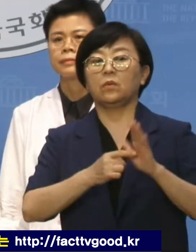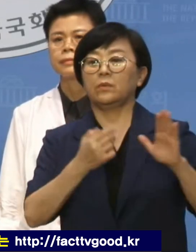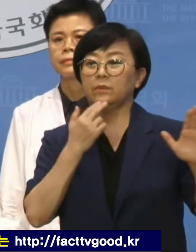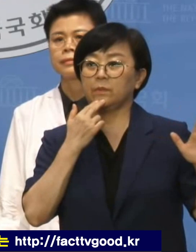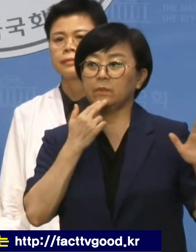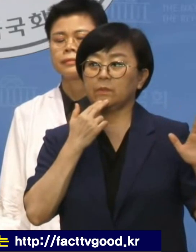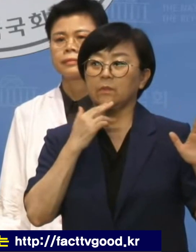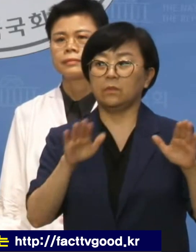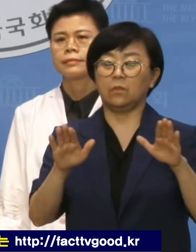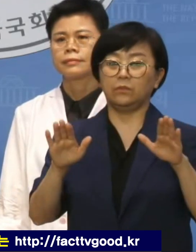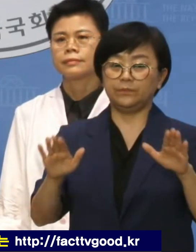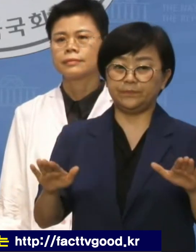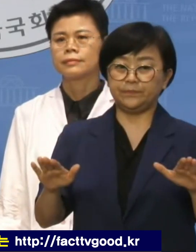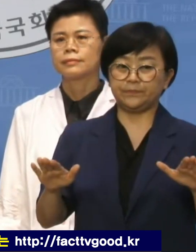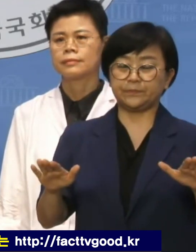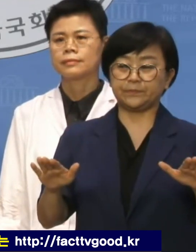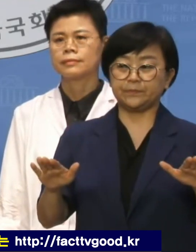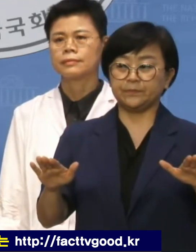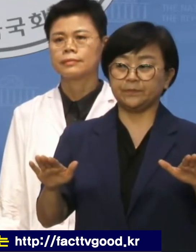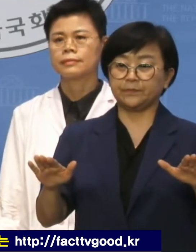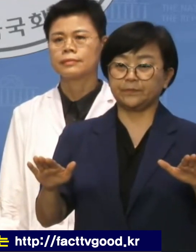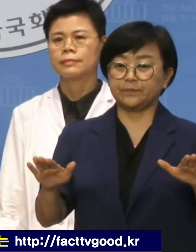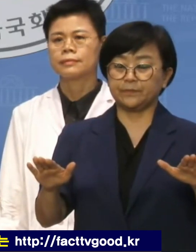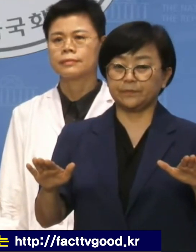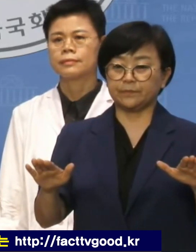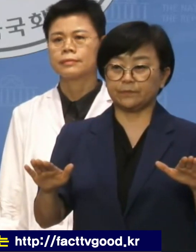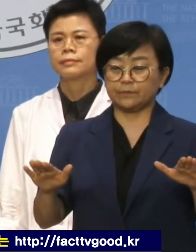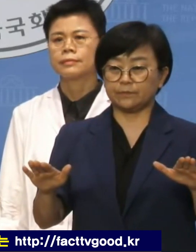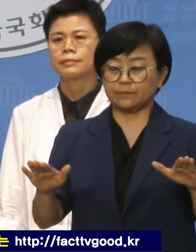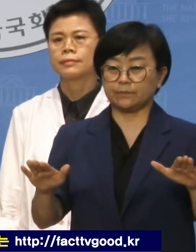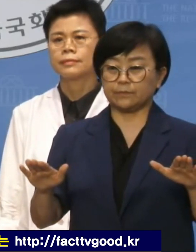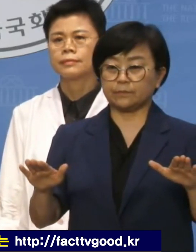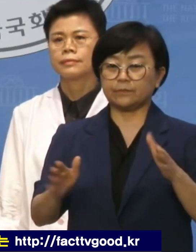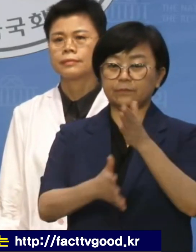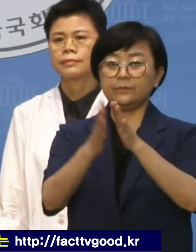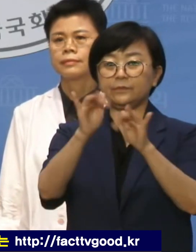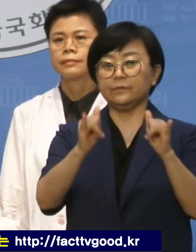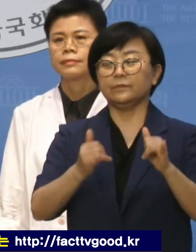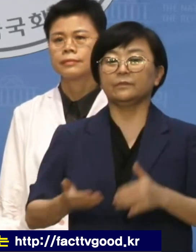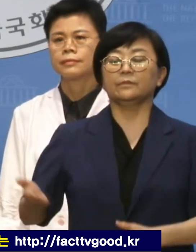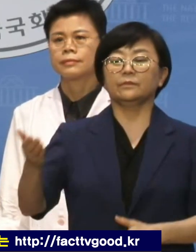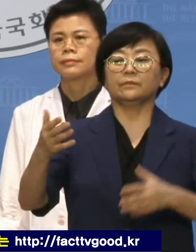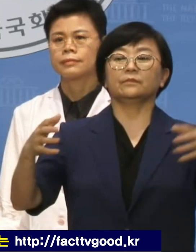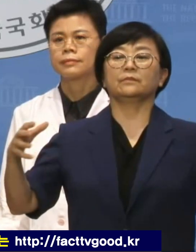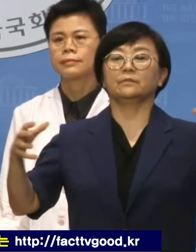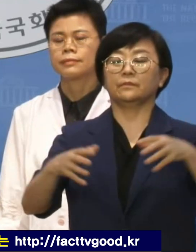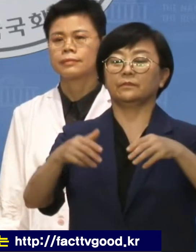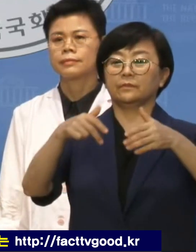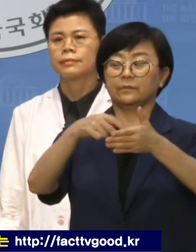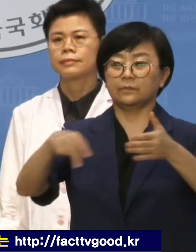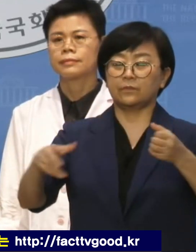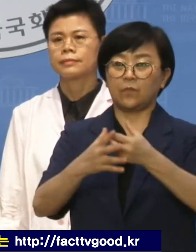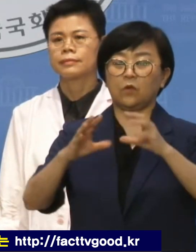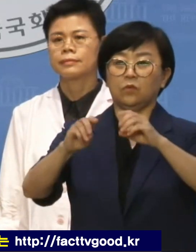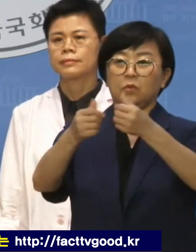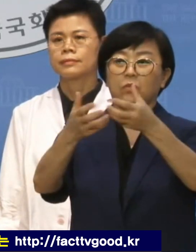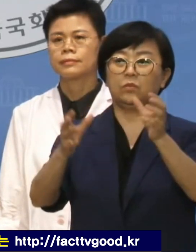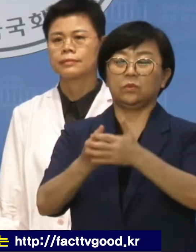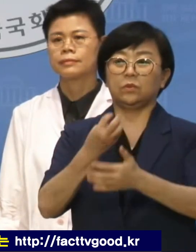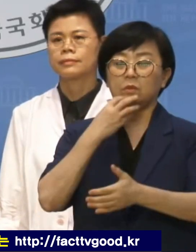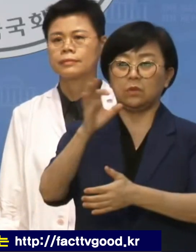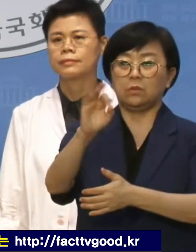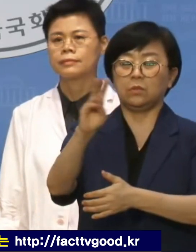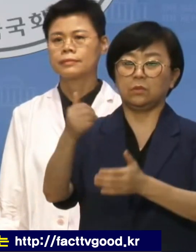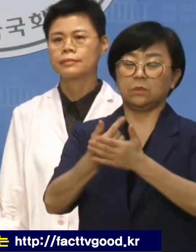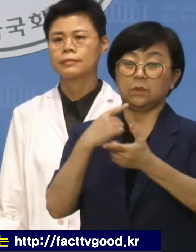않아서 오늘 이 자리에 다시 시민 여러분들과 함께 섰습니다. 국토부는 서울 양평 고속도로